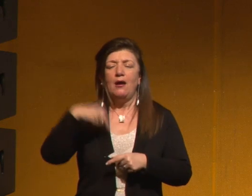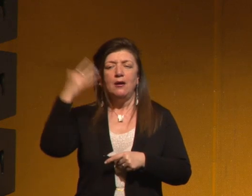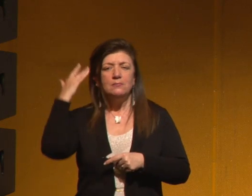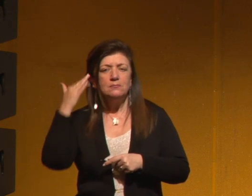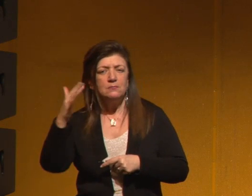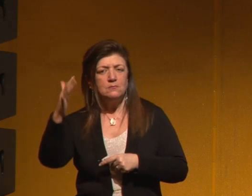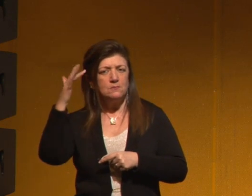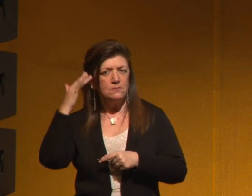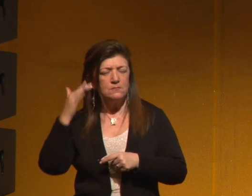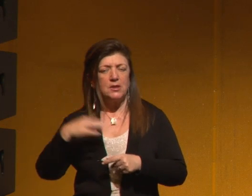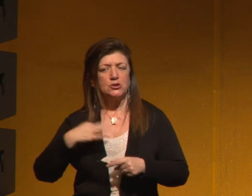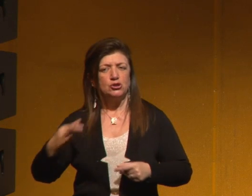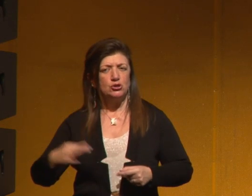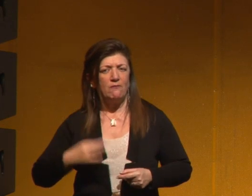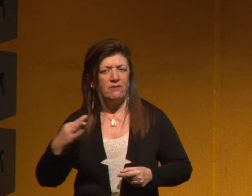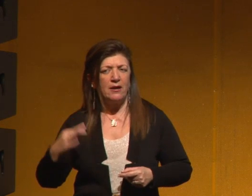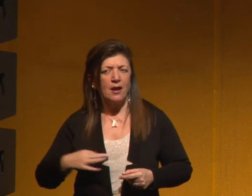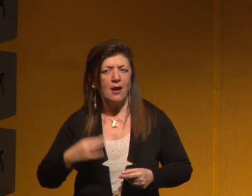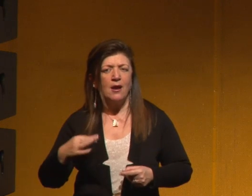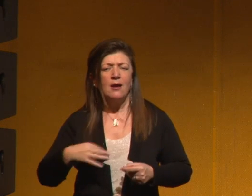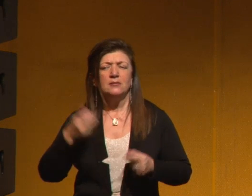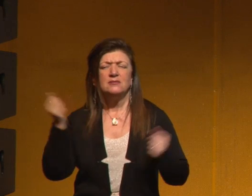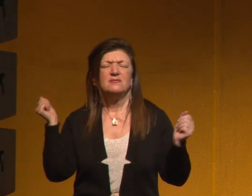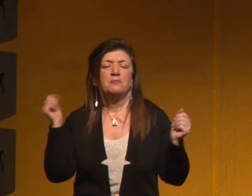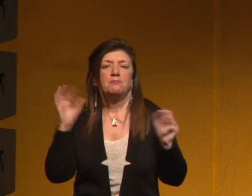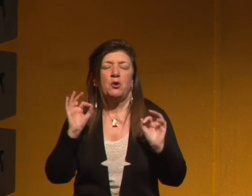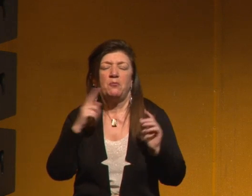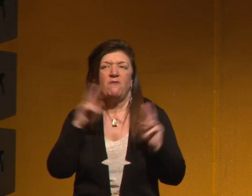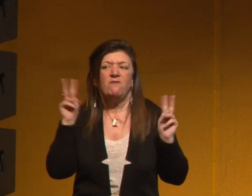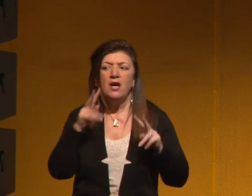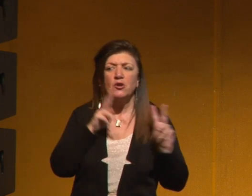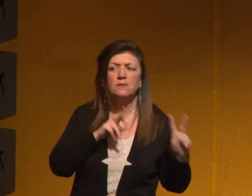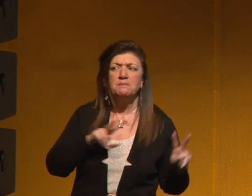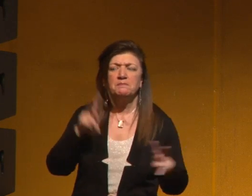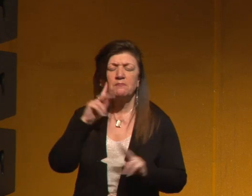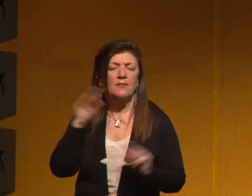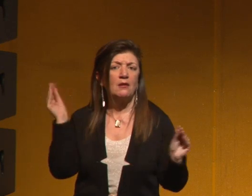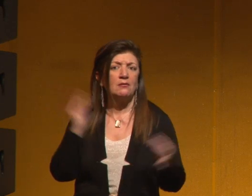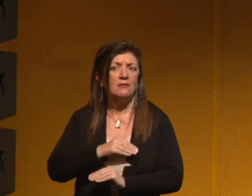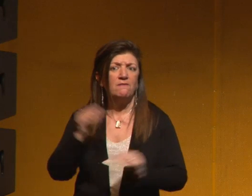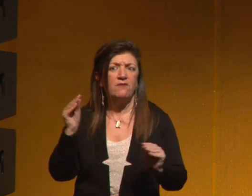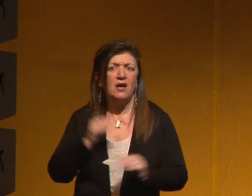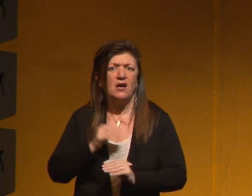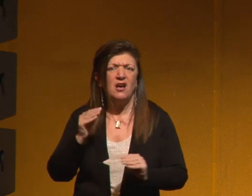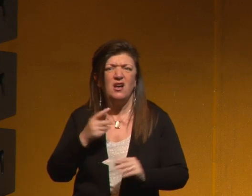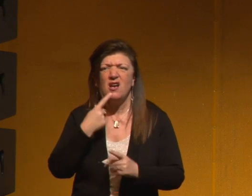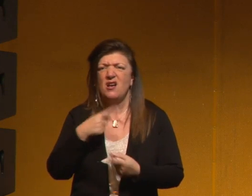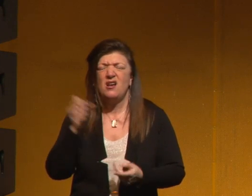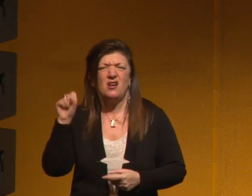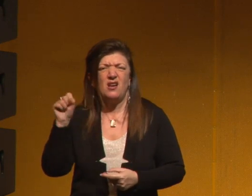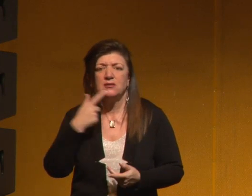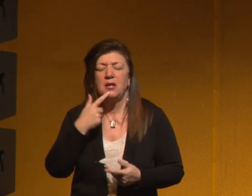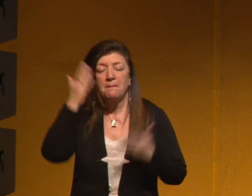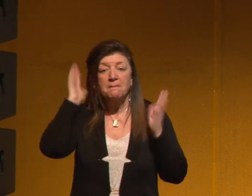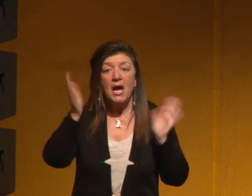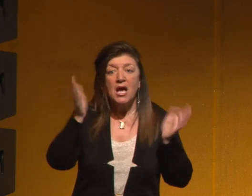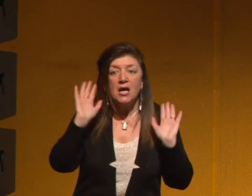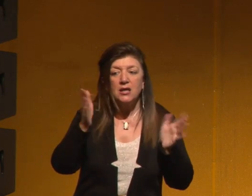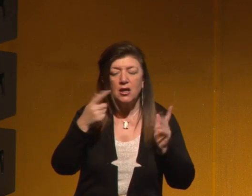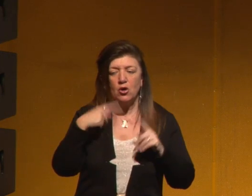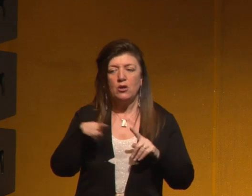ea questa indifferenza contrappose principalmente una scelta il valore della cultura lo